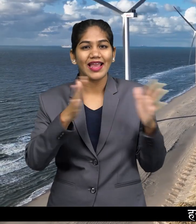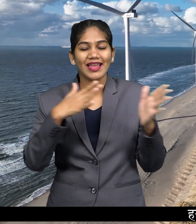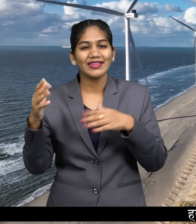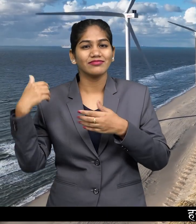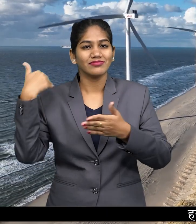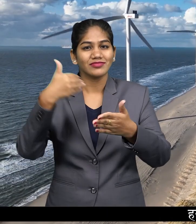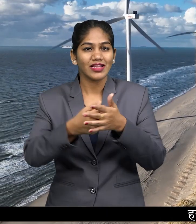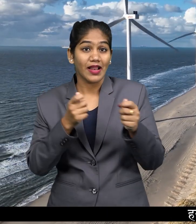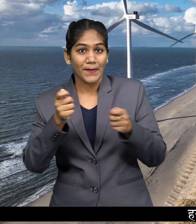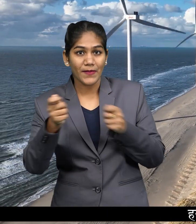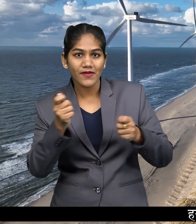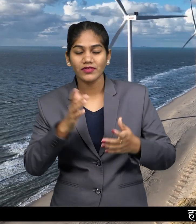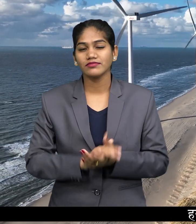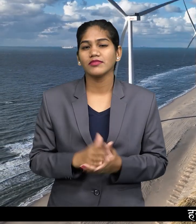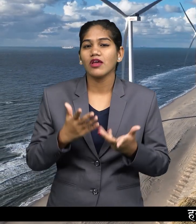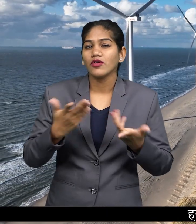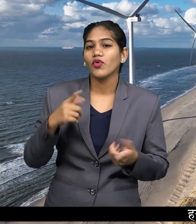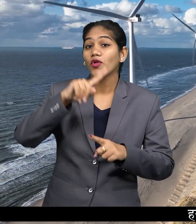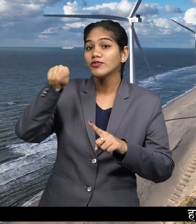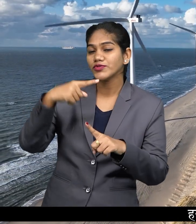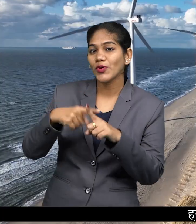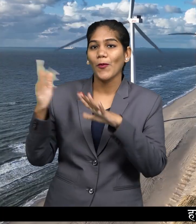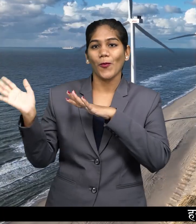हवाओं के बारे में समझ गए हैं।